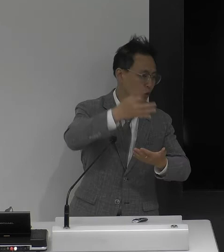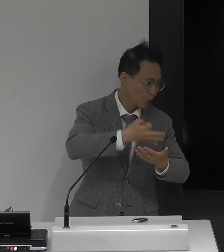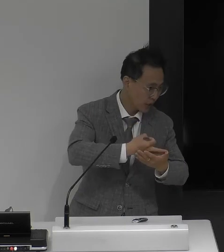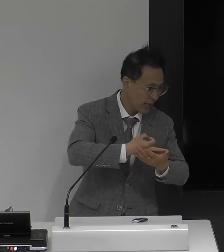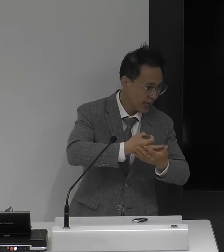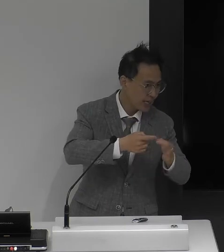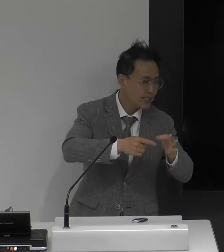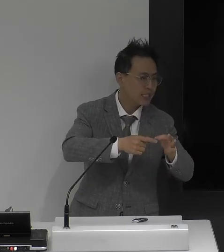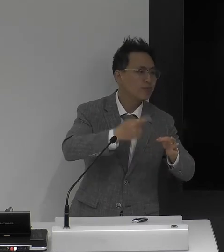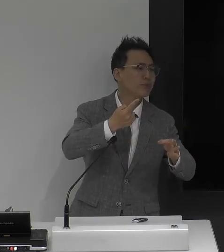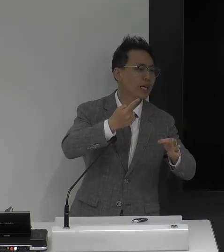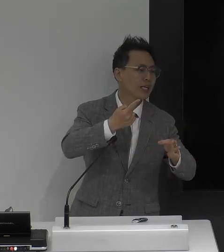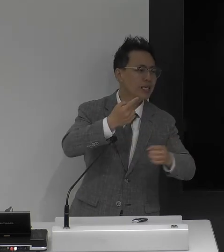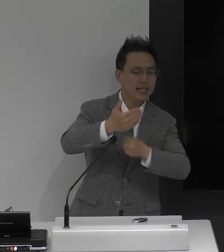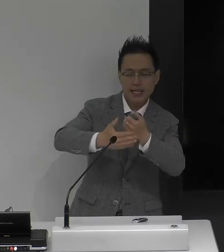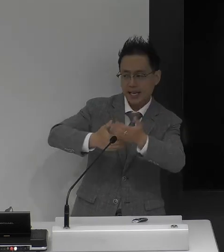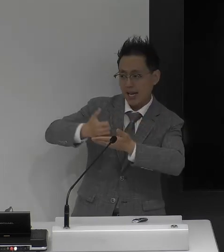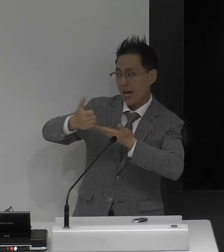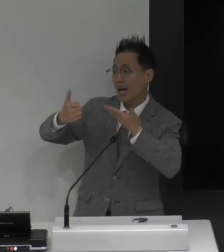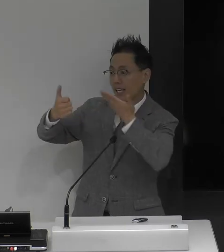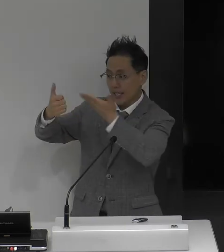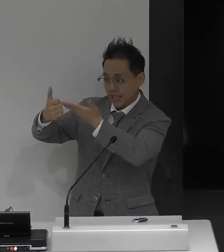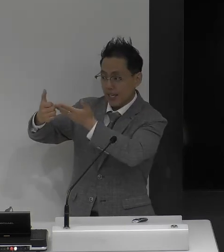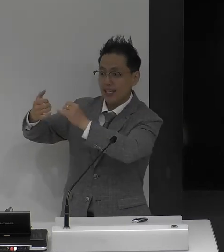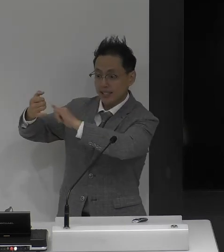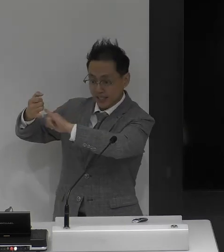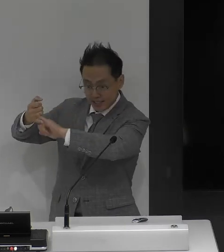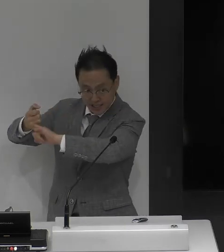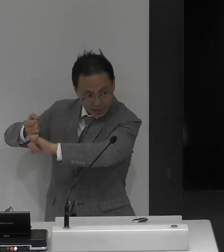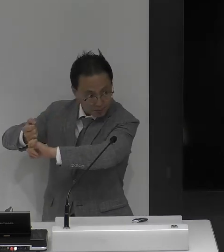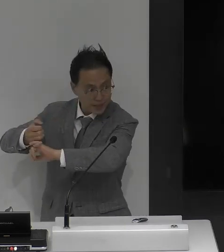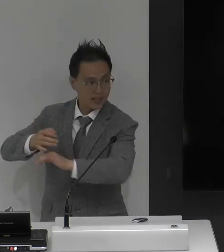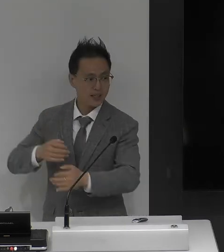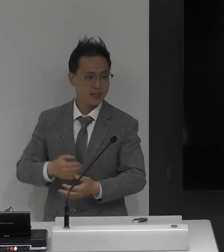소득의 10분의 1을 하나님께 드리겠습니다.